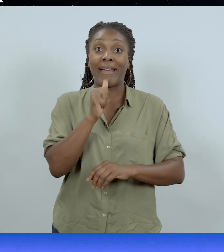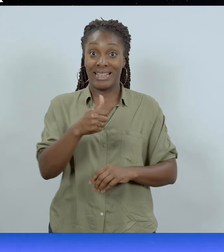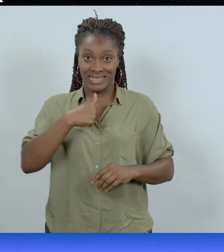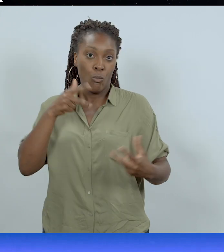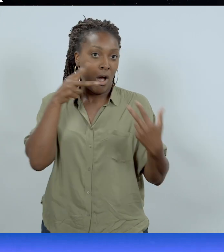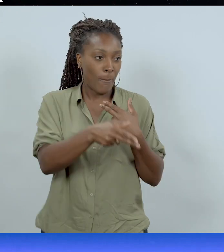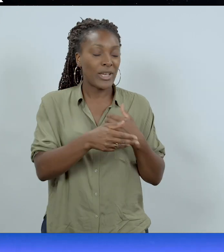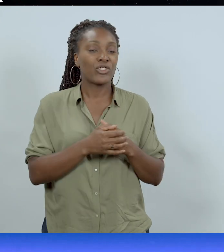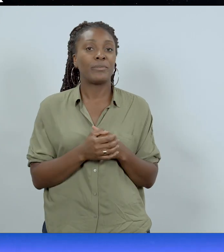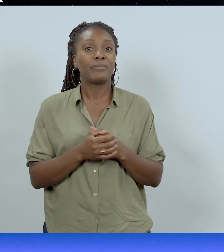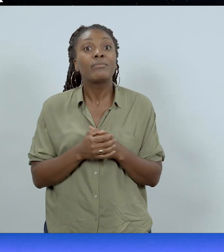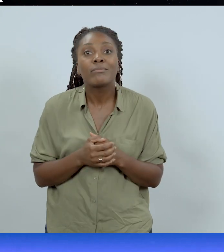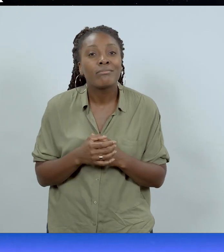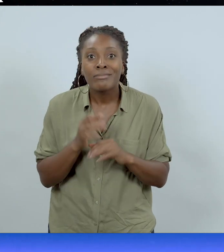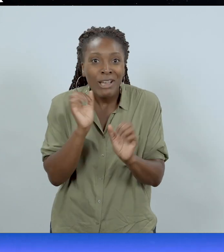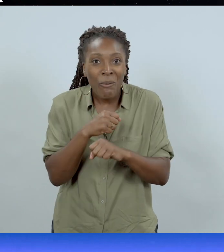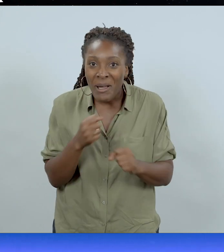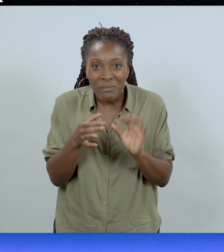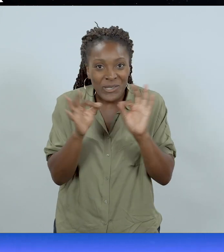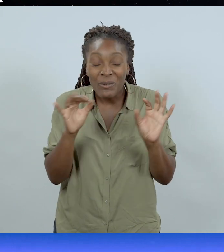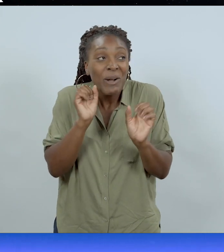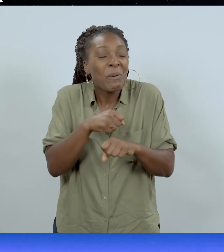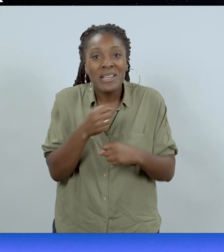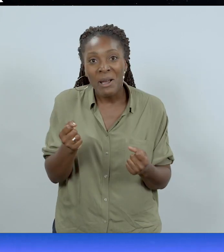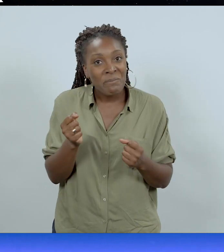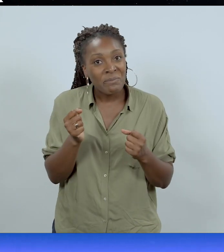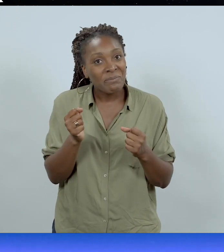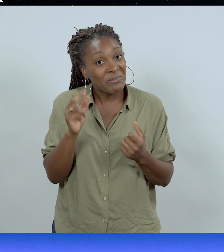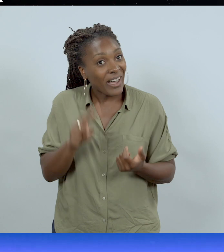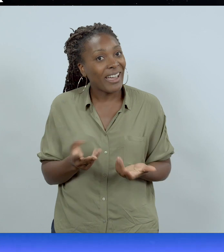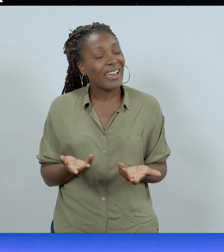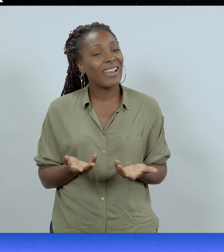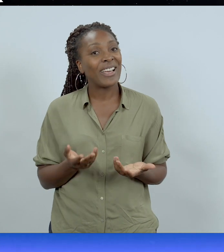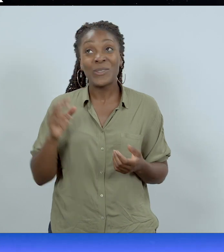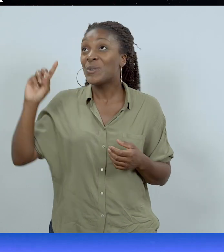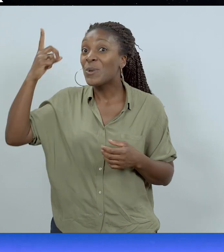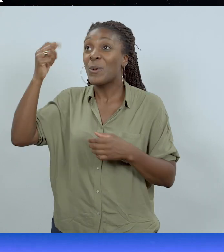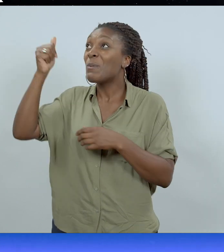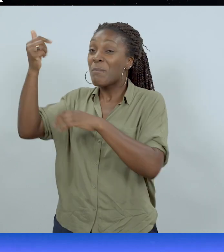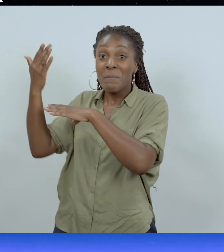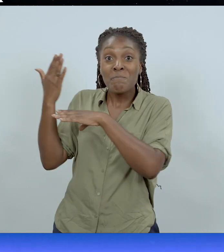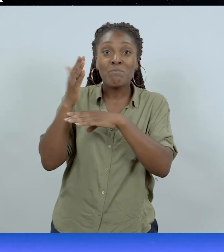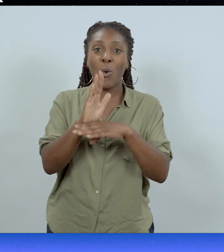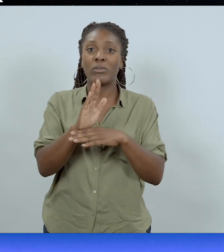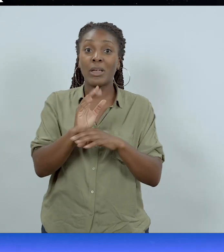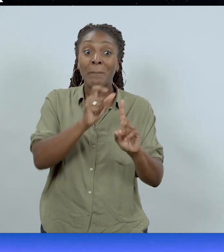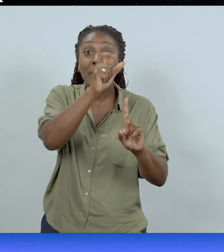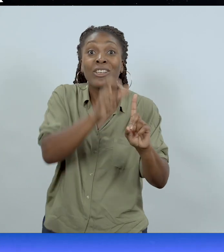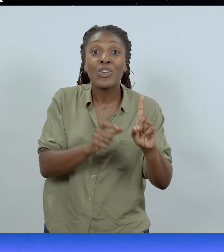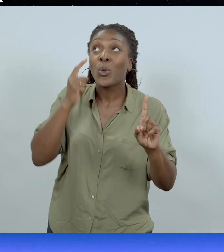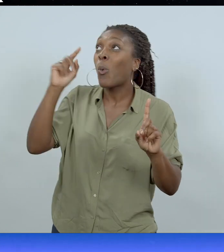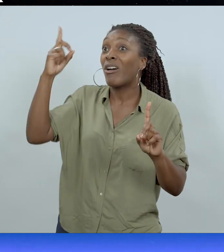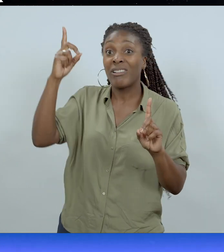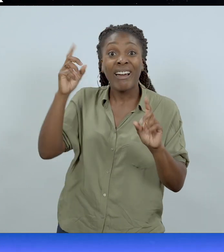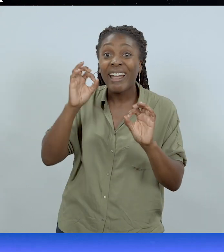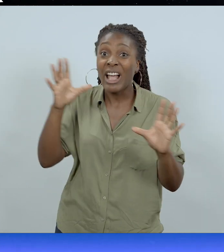touches. C'est juste incroyable cette histoire. Dieu va se révéler un